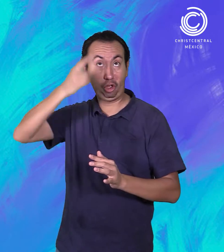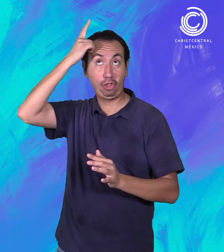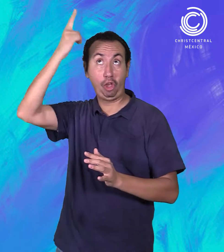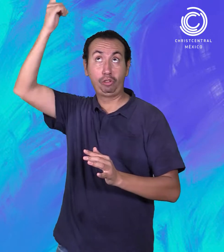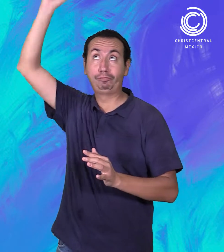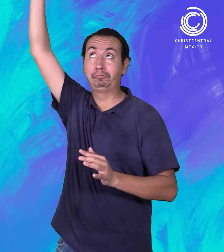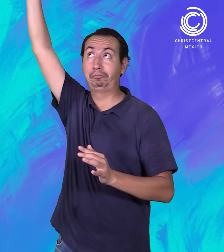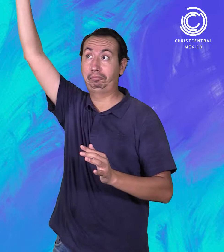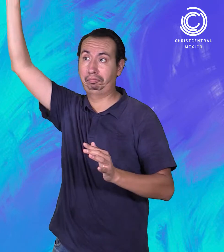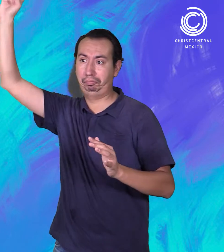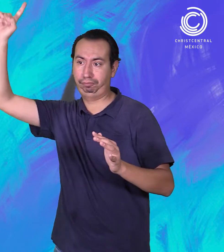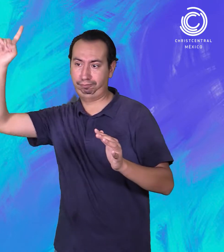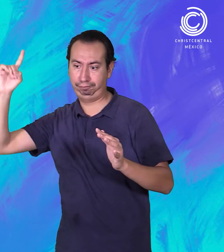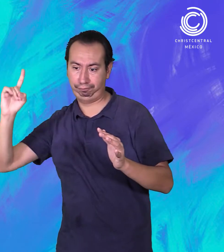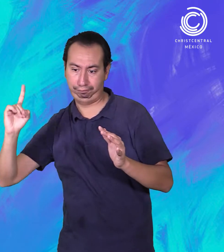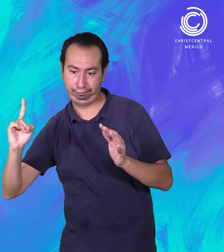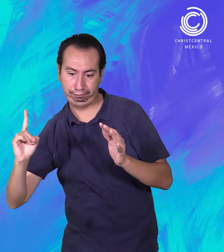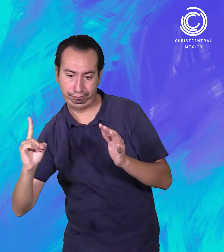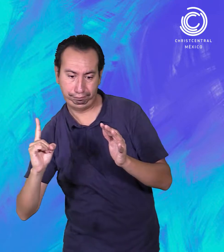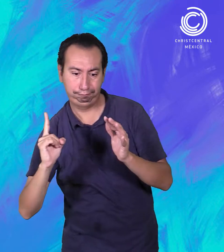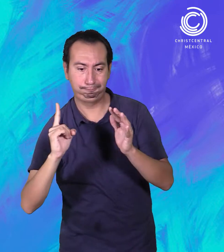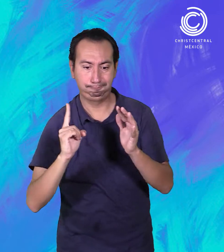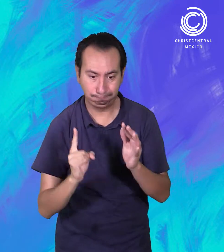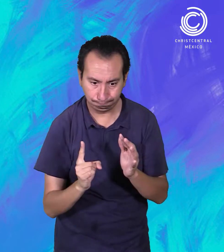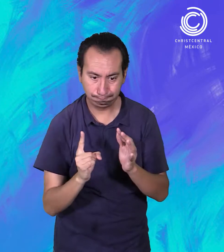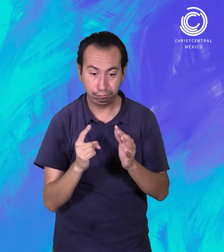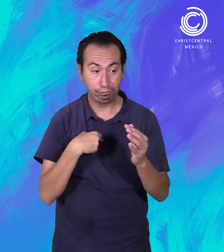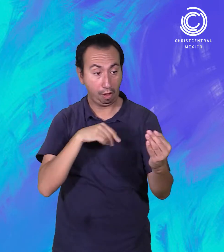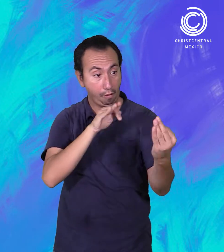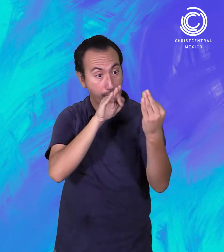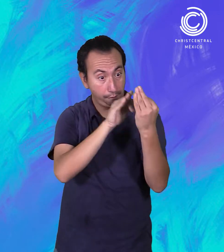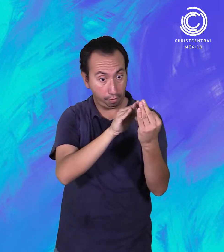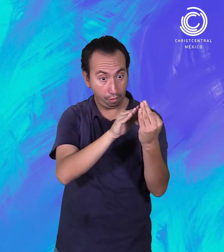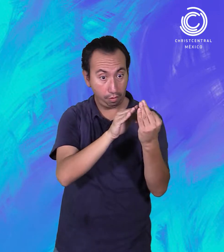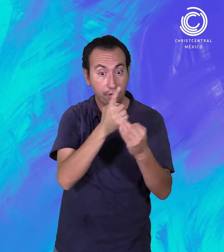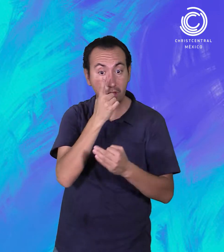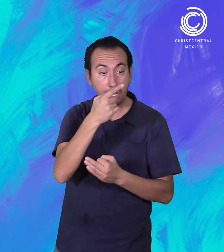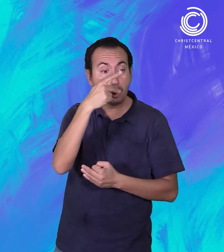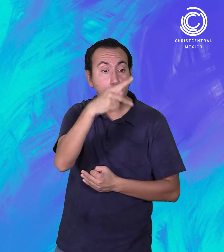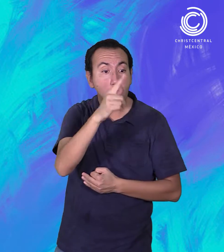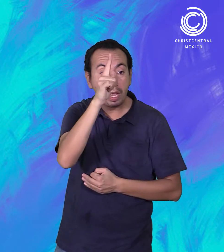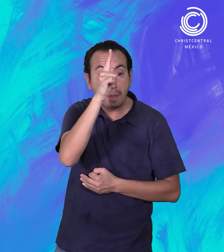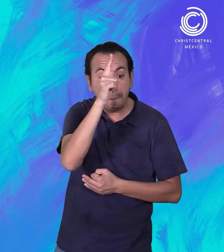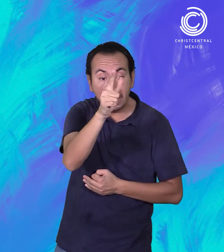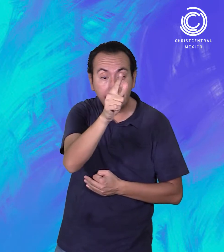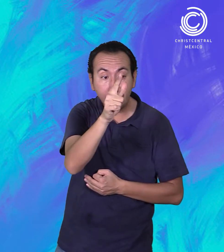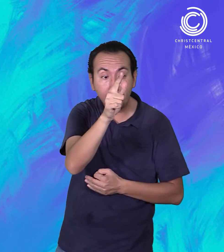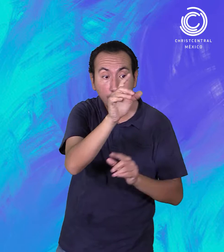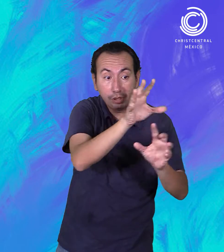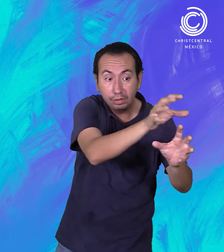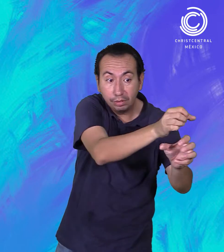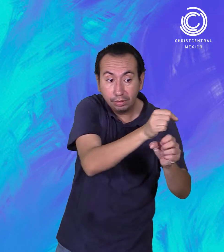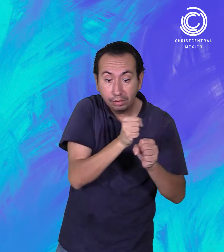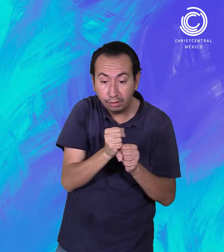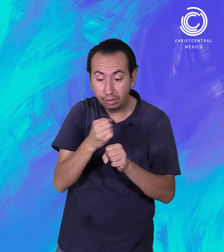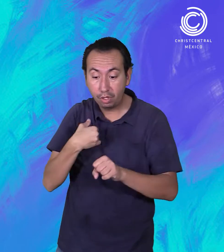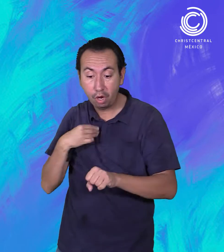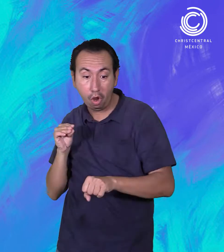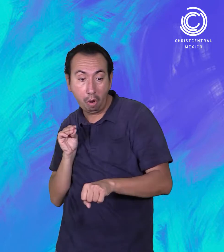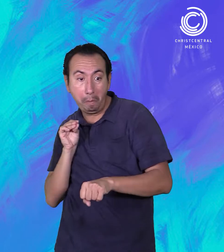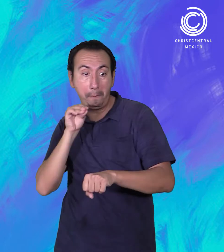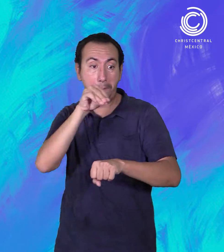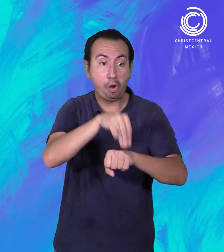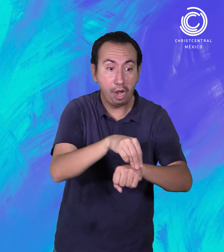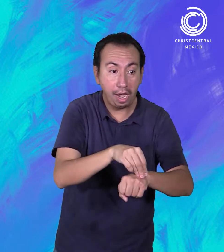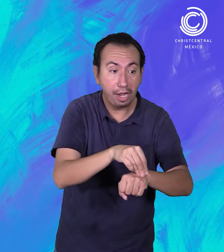y hablaré allí contigo, y tomaré del espíritu que está en ti, y pondré en ellos, y